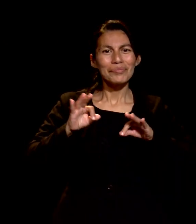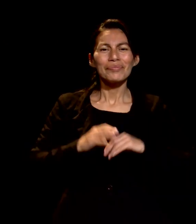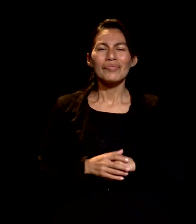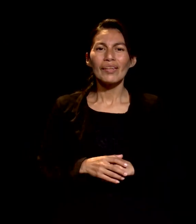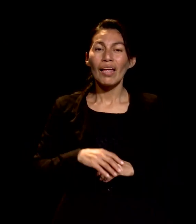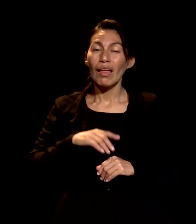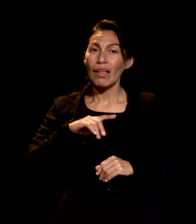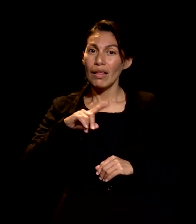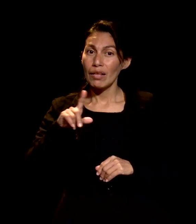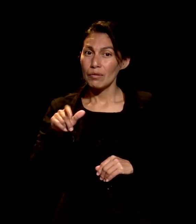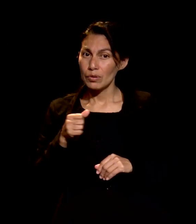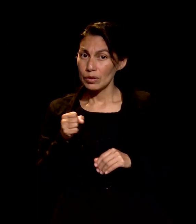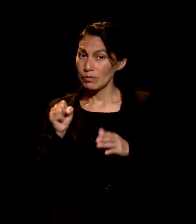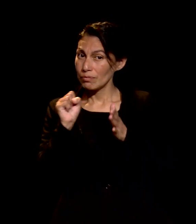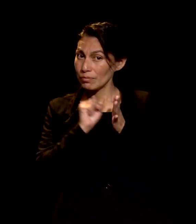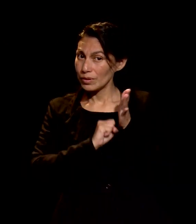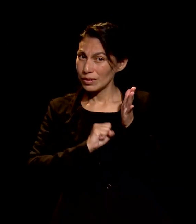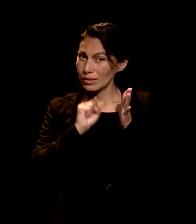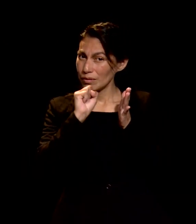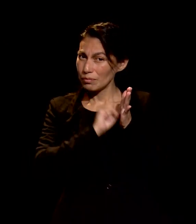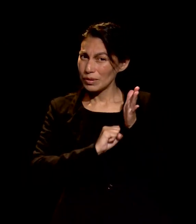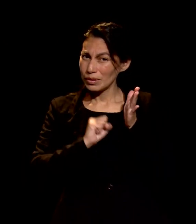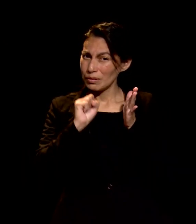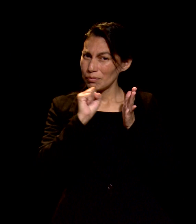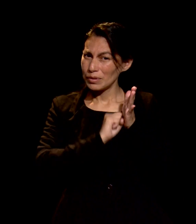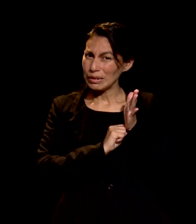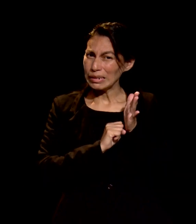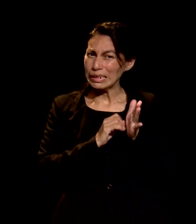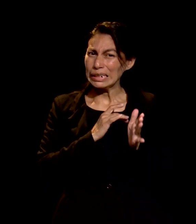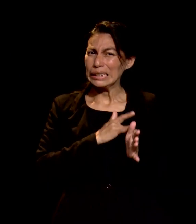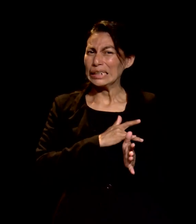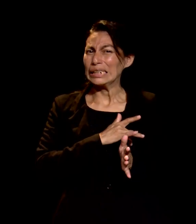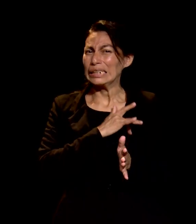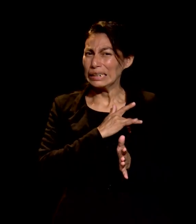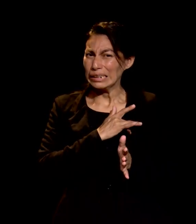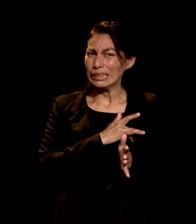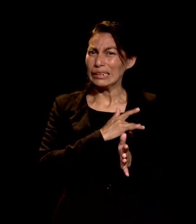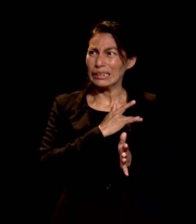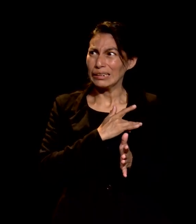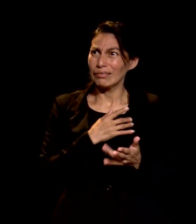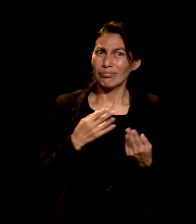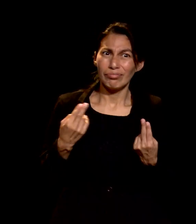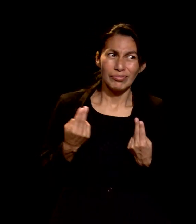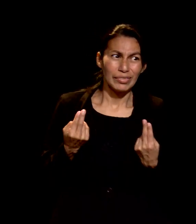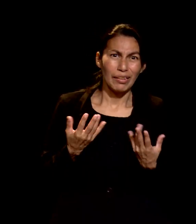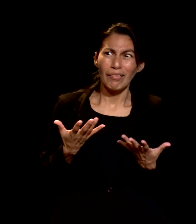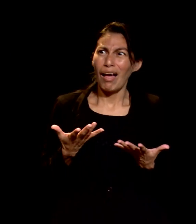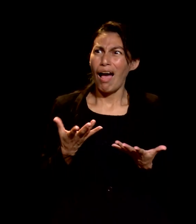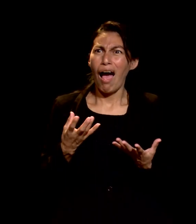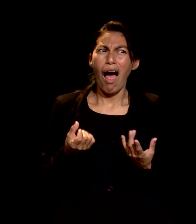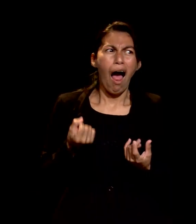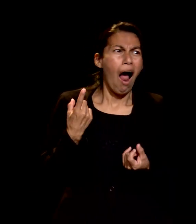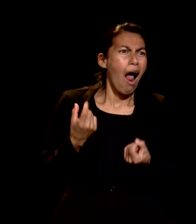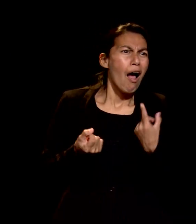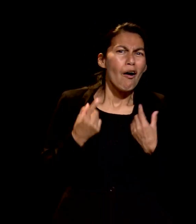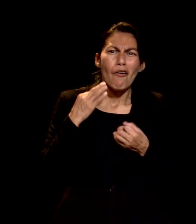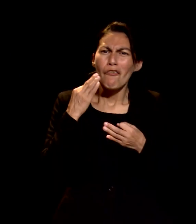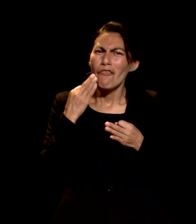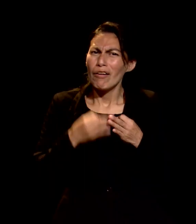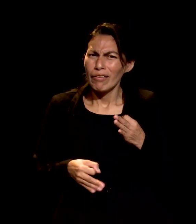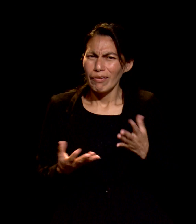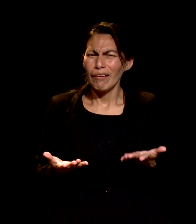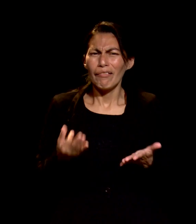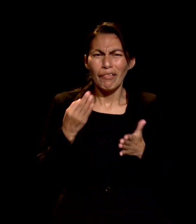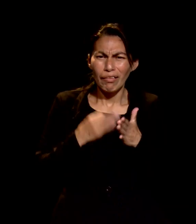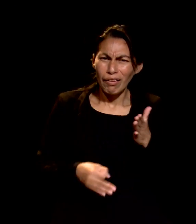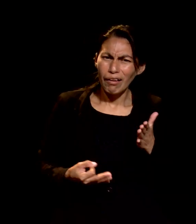luego después de algunos meses sentí que que algo me hacía falta porque llegaba